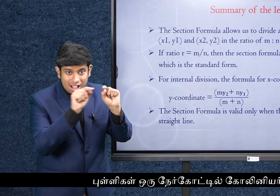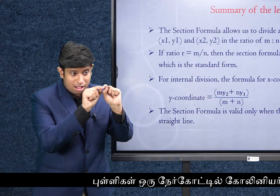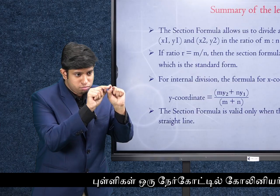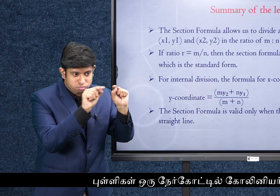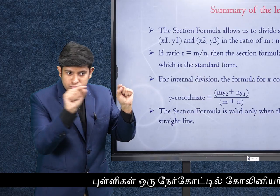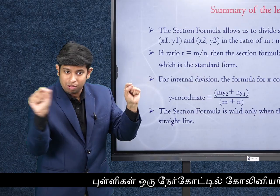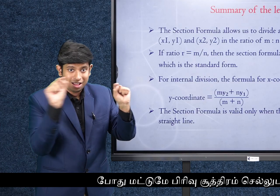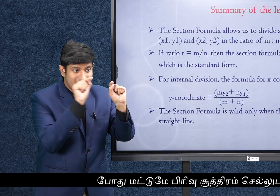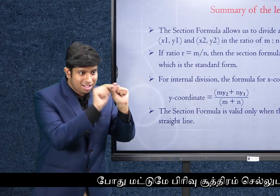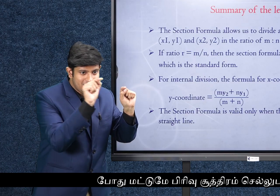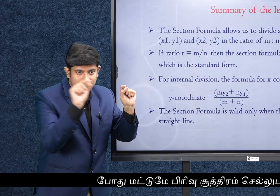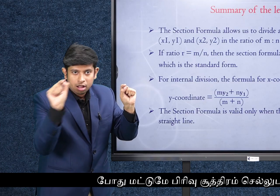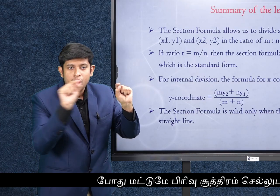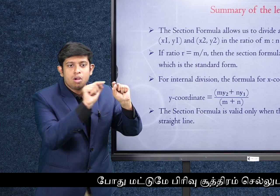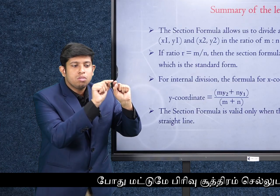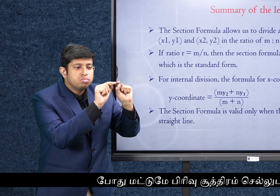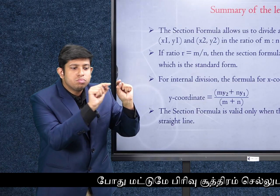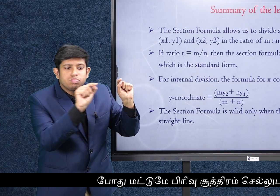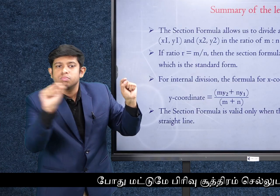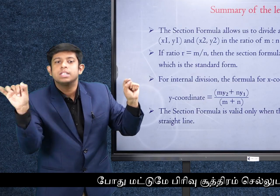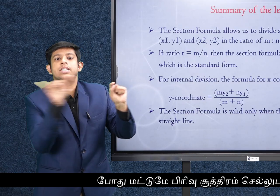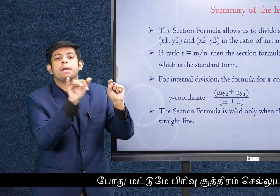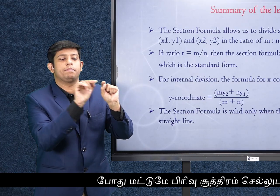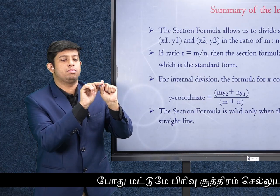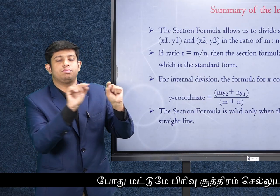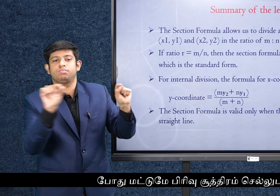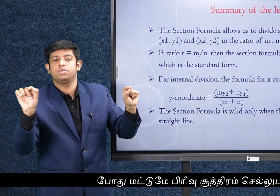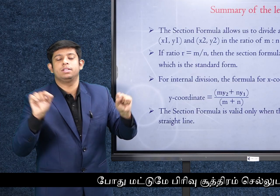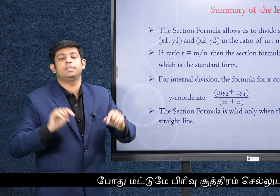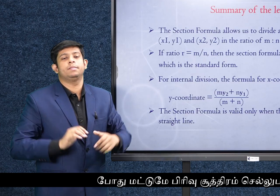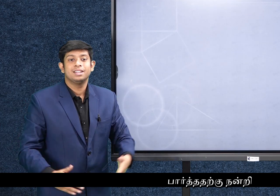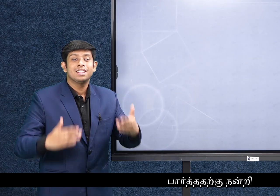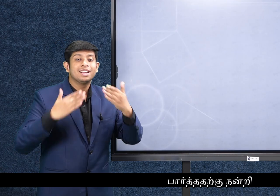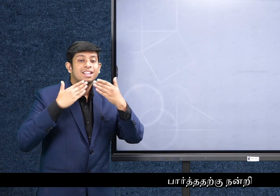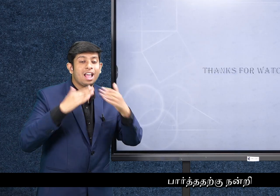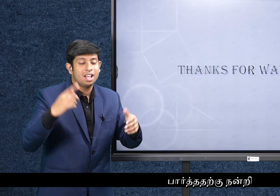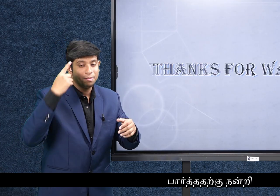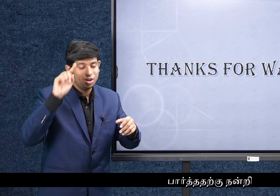கோலினியர் இருக்கும்போது மட்டுமே பிரிவு சூத்திரம் செல்லுபடியாகும்.